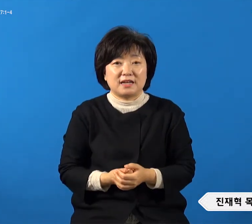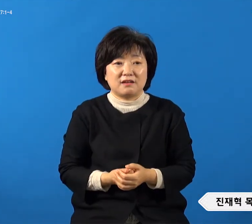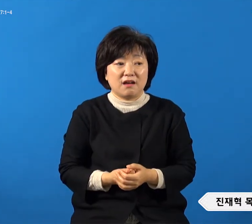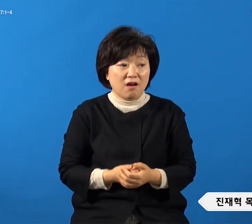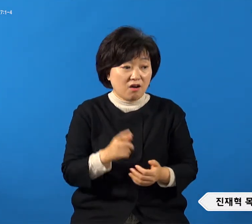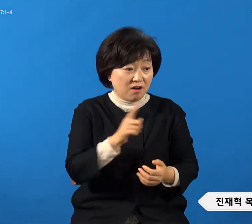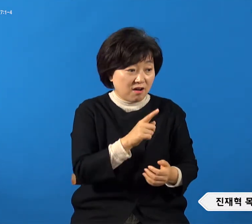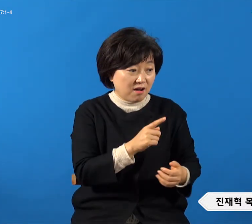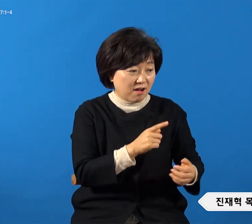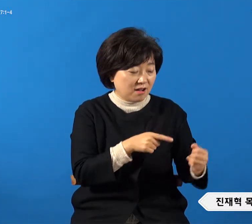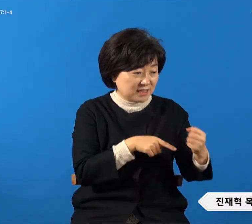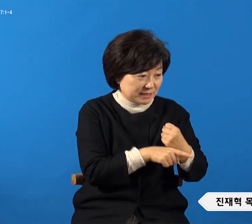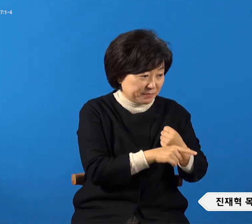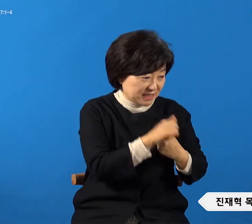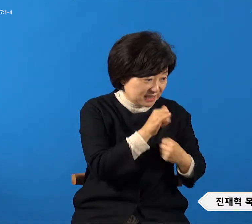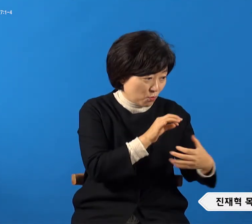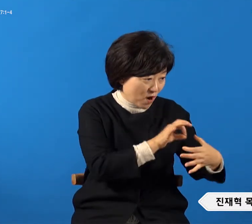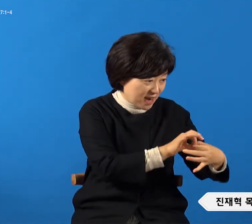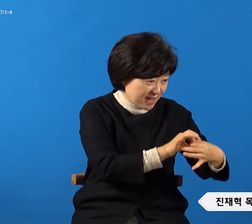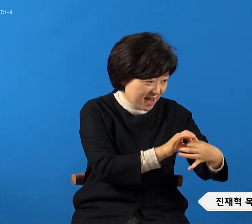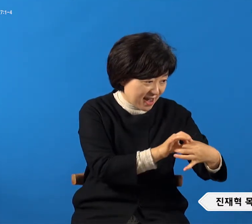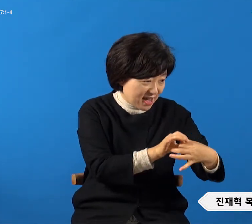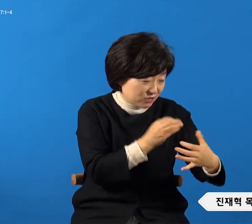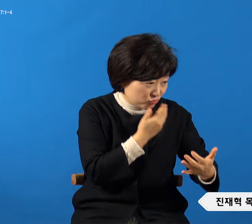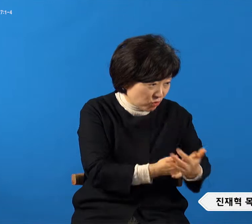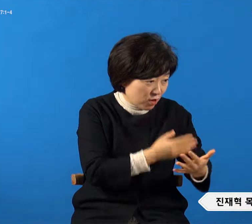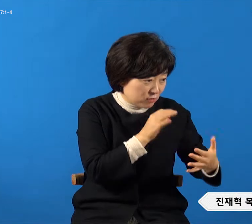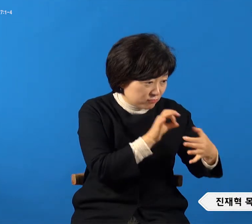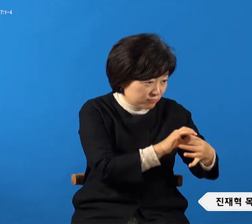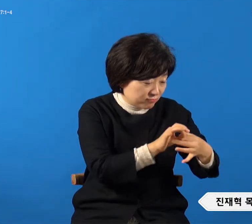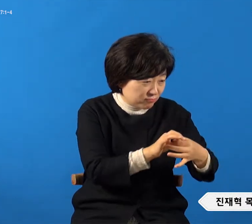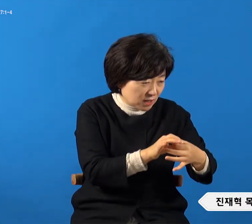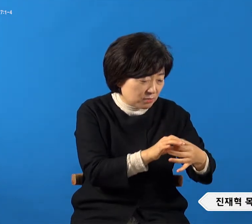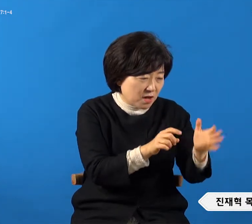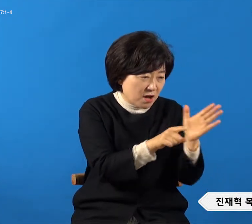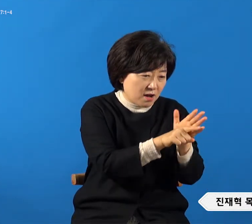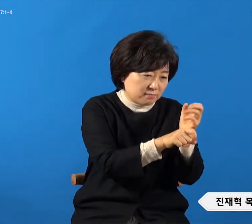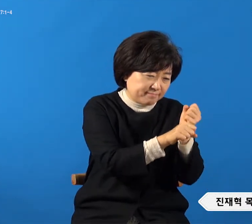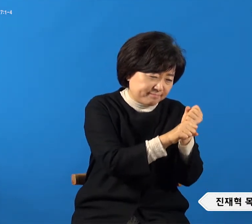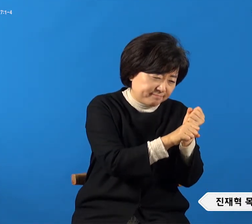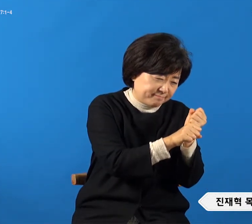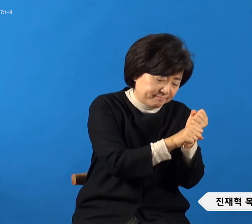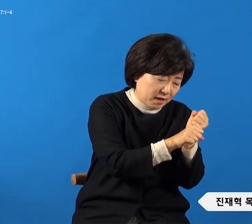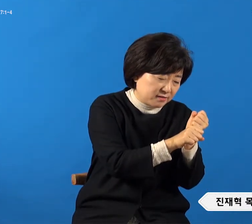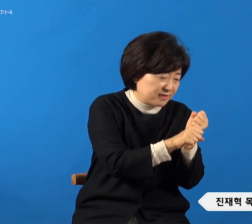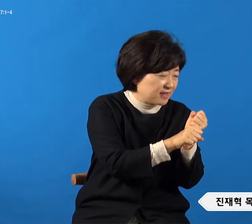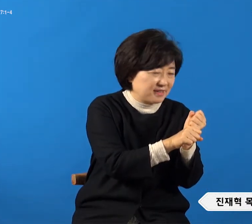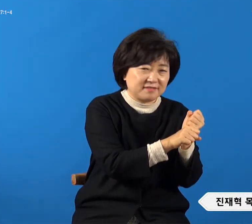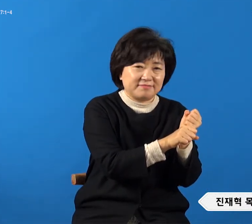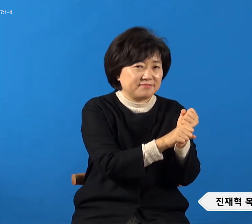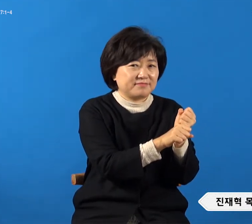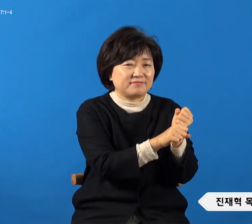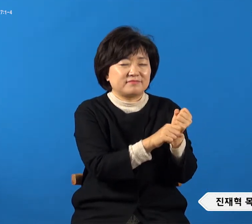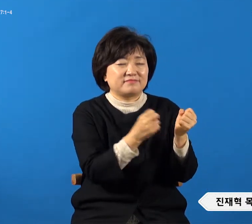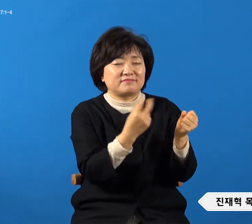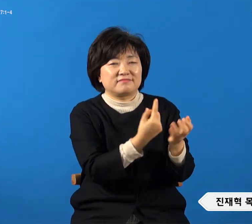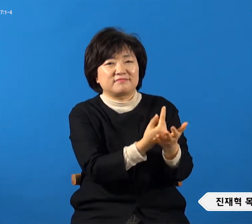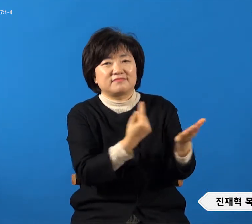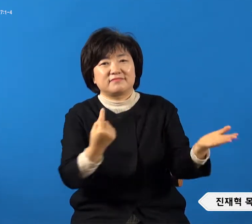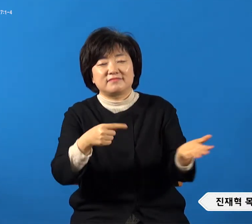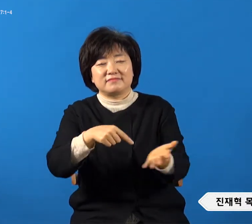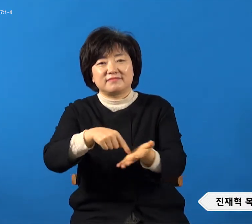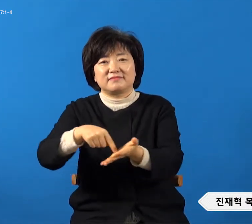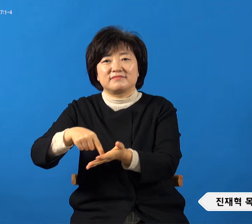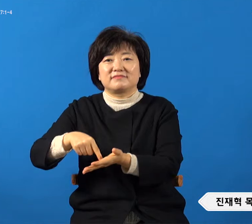있는 관계도 중요하지만 의미 있는 관계가 의존이 되는 순간 우리는 또다시